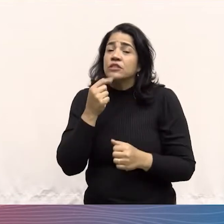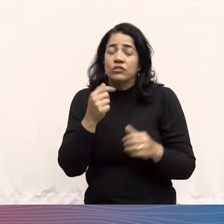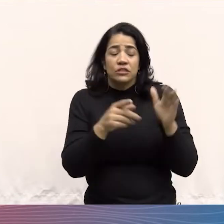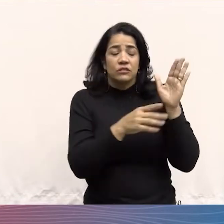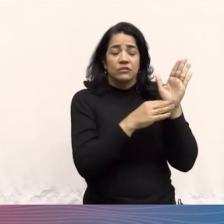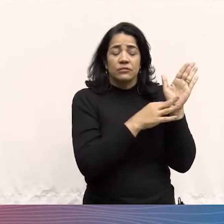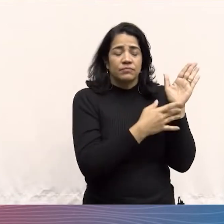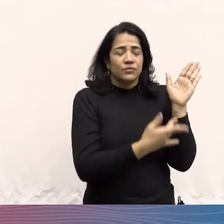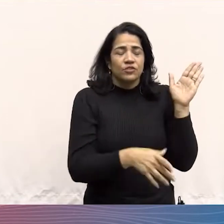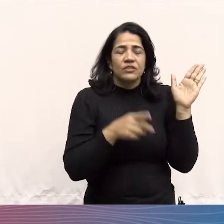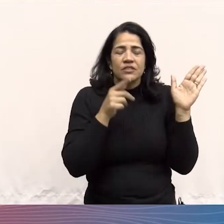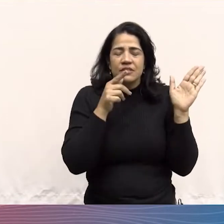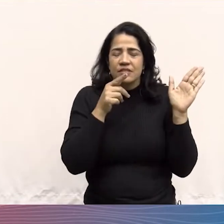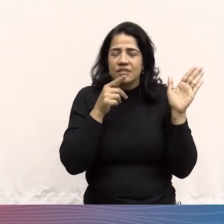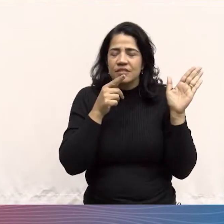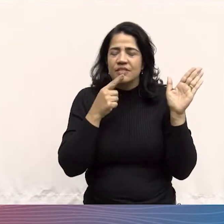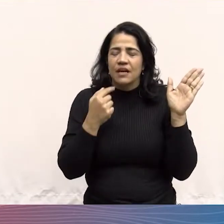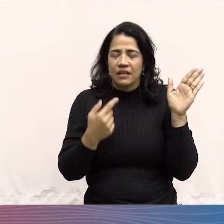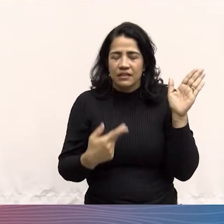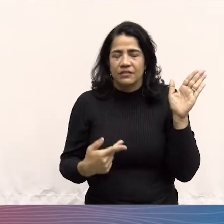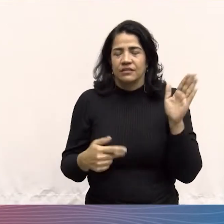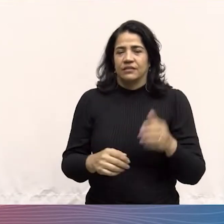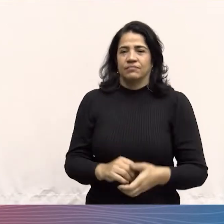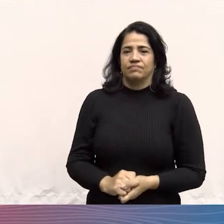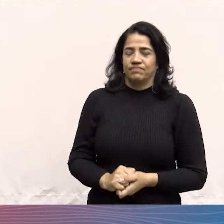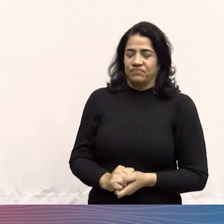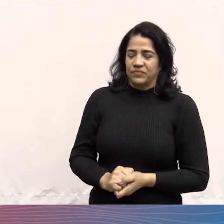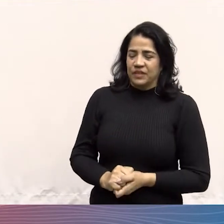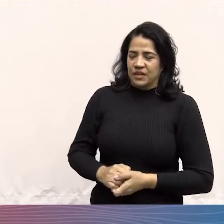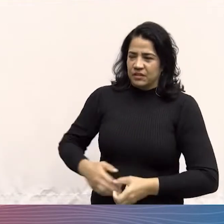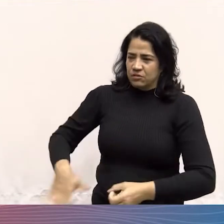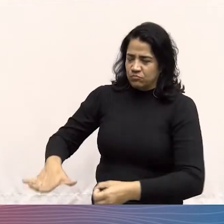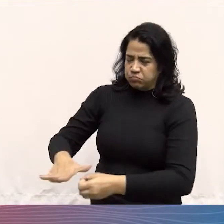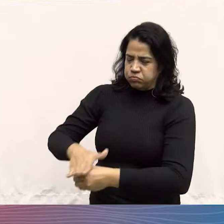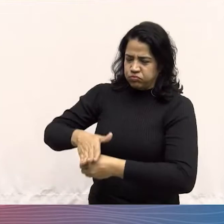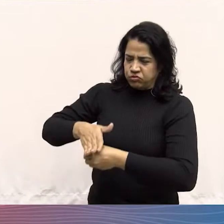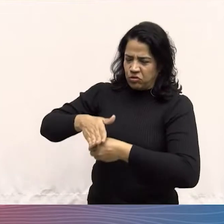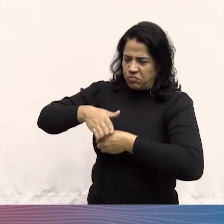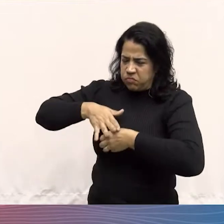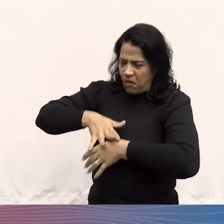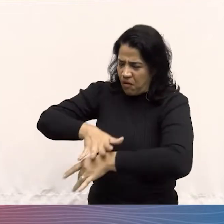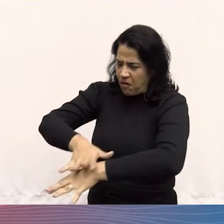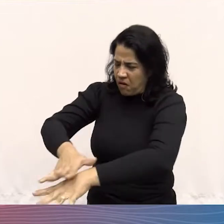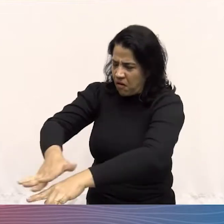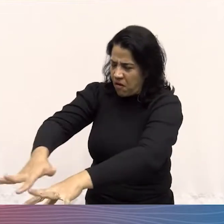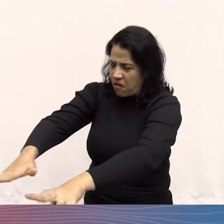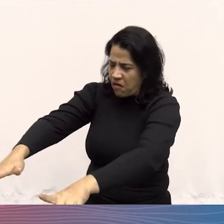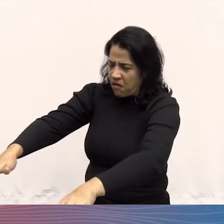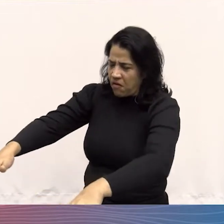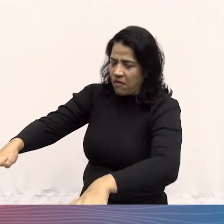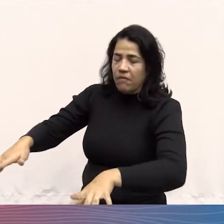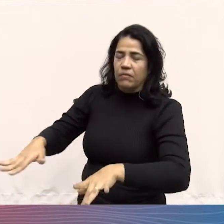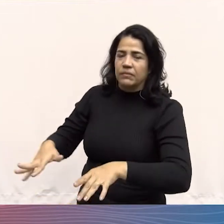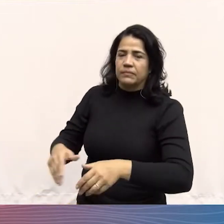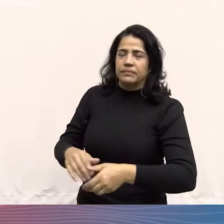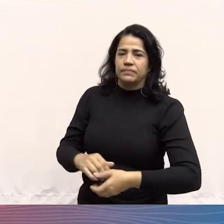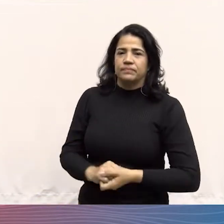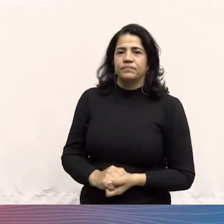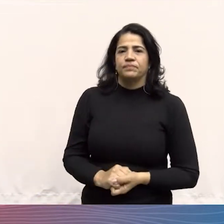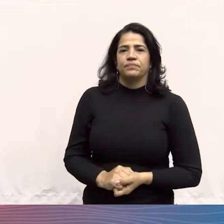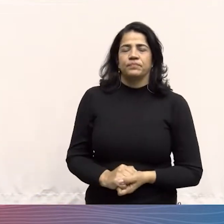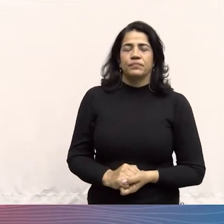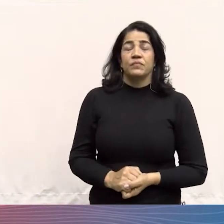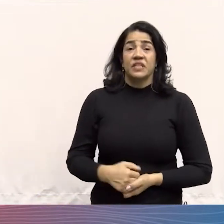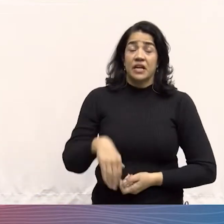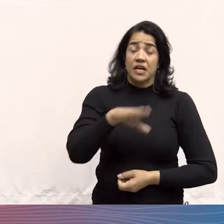dos cavalos, numa extensão de 1.600 estádios. Quem fez isso é